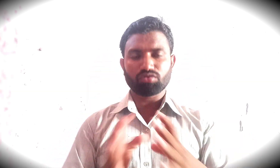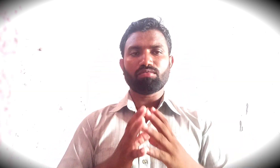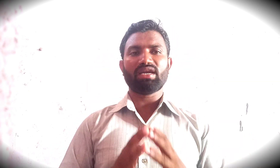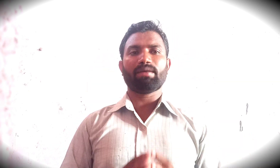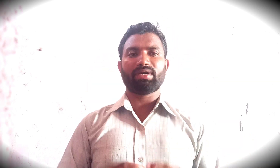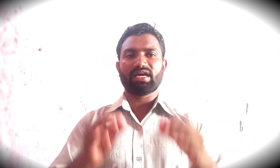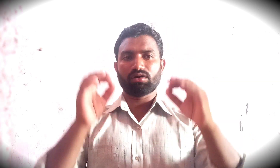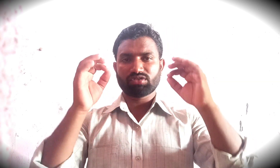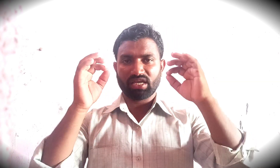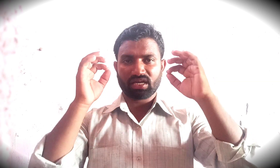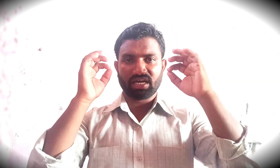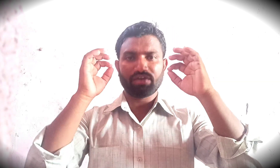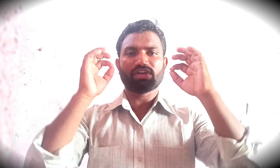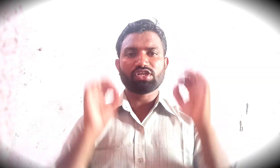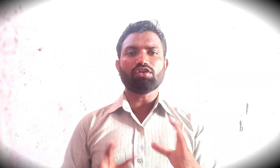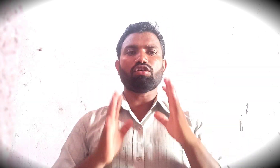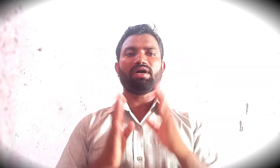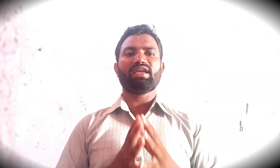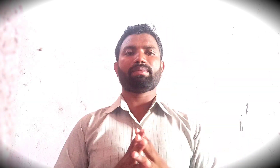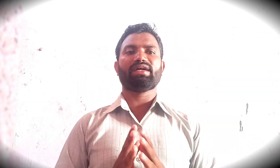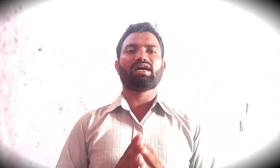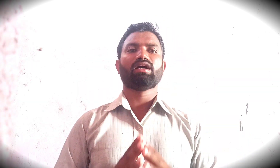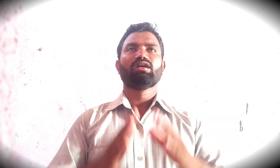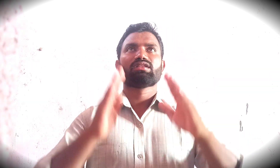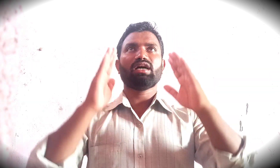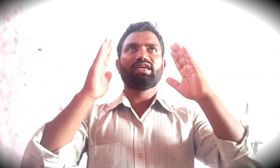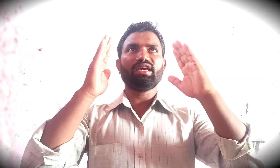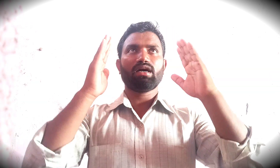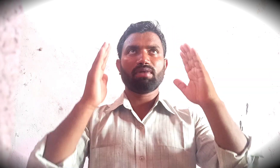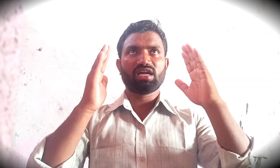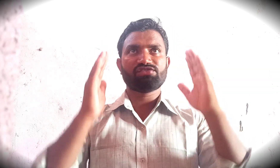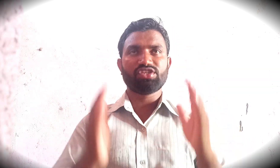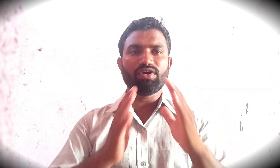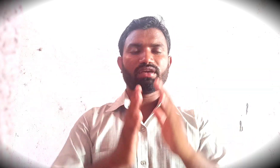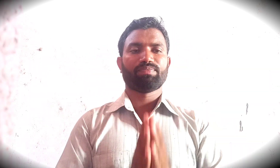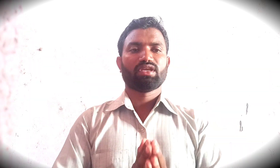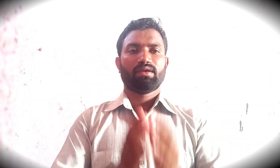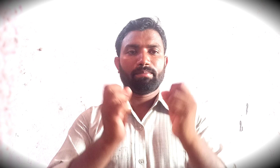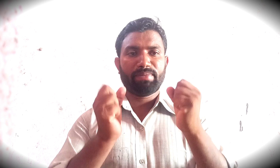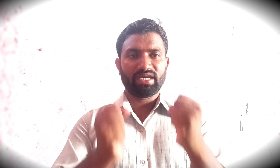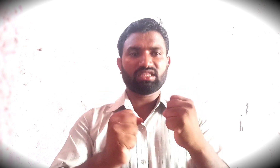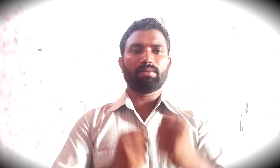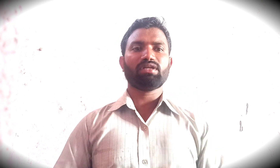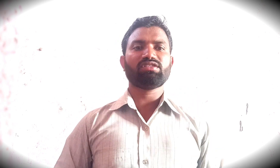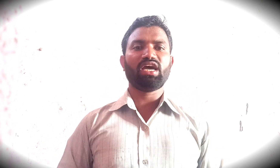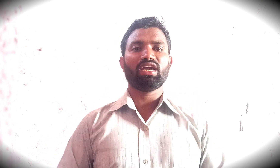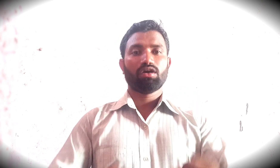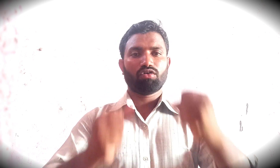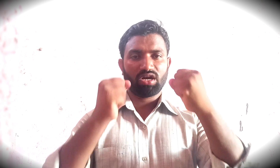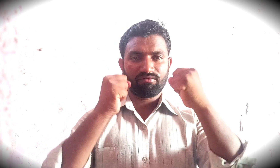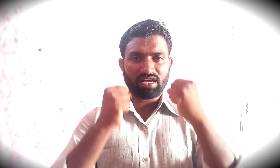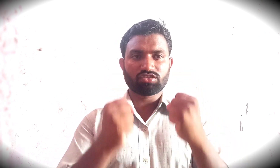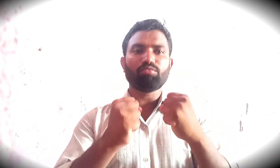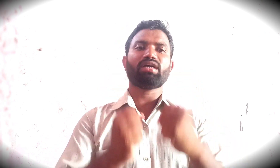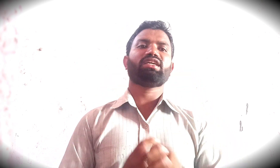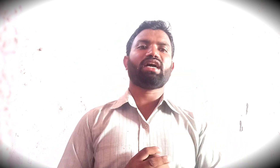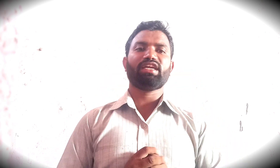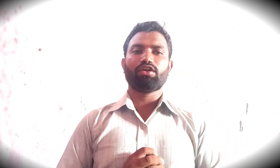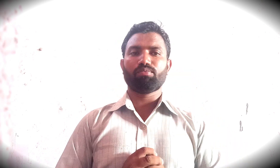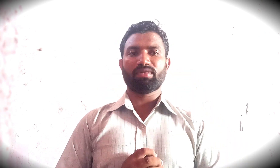को मानना पड़ेगा, उसके कहे वचन को मानना पड़ेगा, ताकि हमारा जीवन बेहतर बन जाए और हम वास्तव में अधिकारी के रूप में